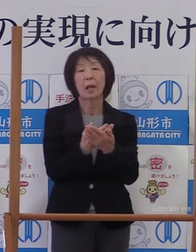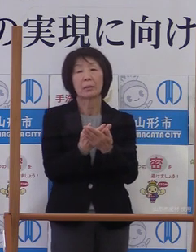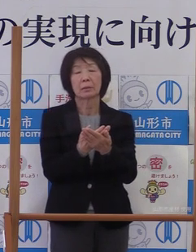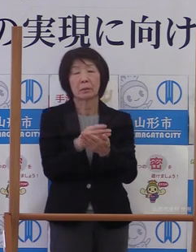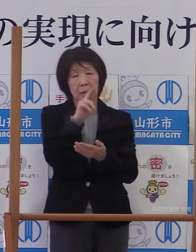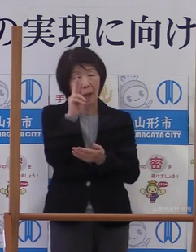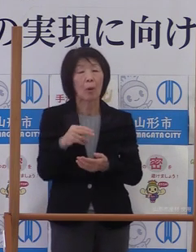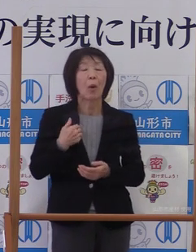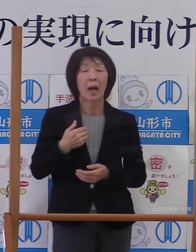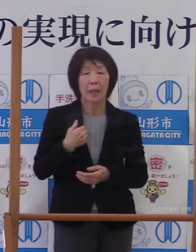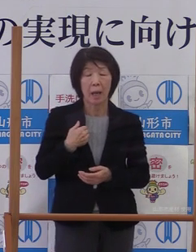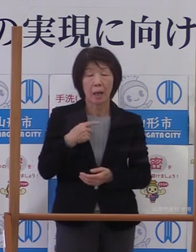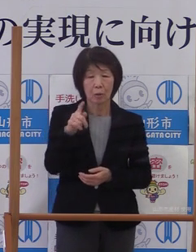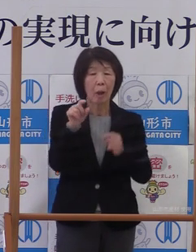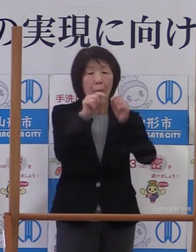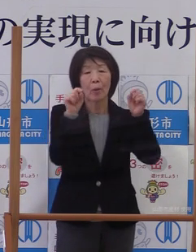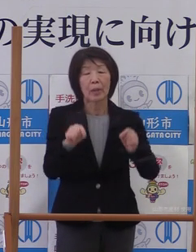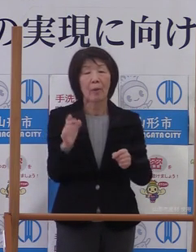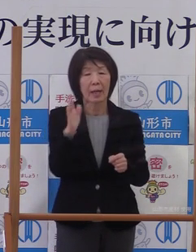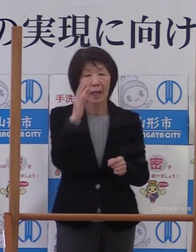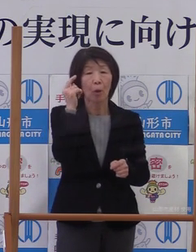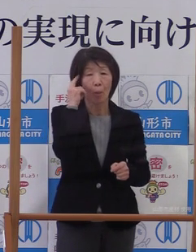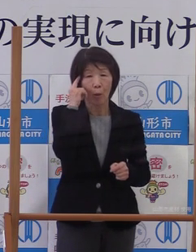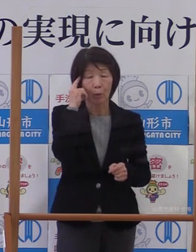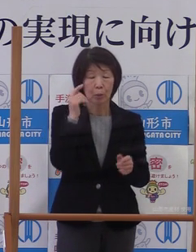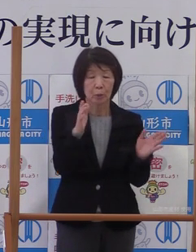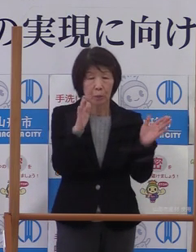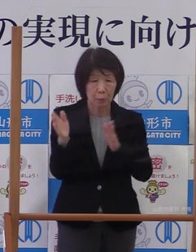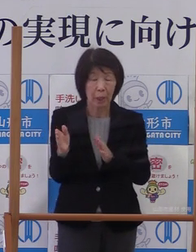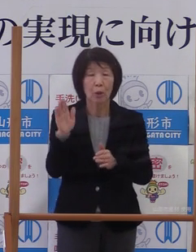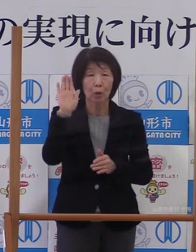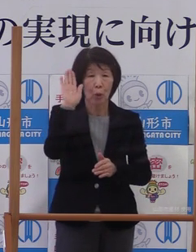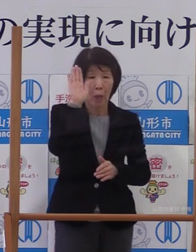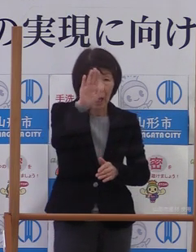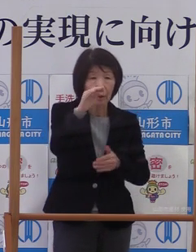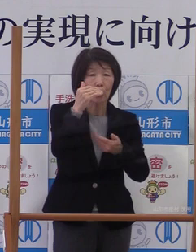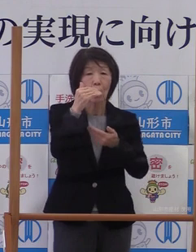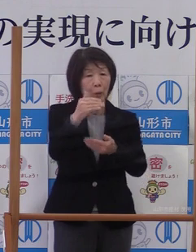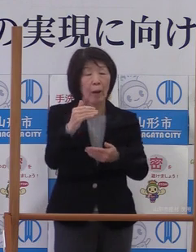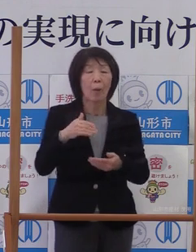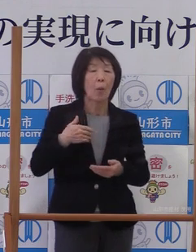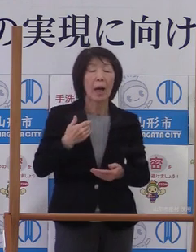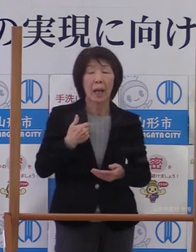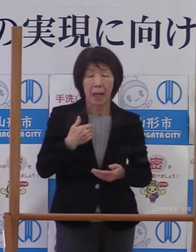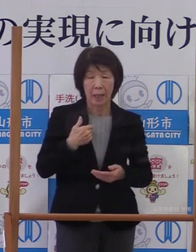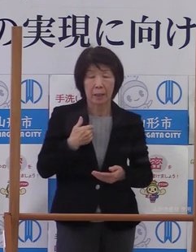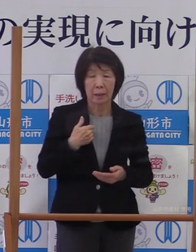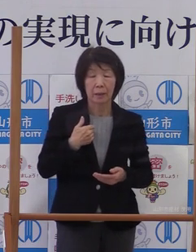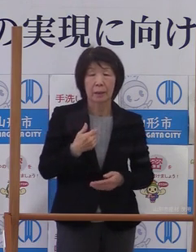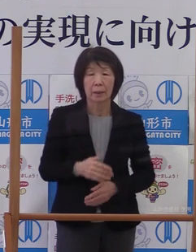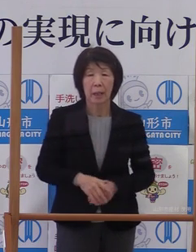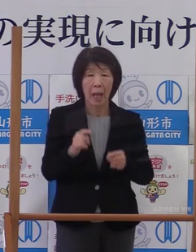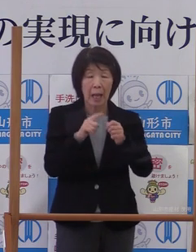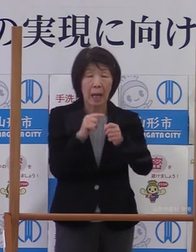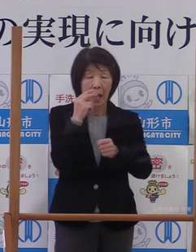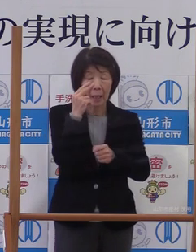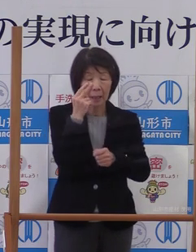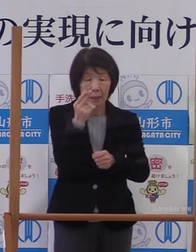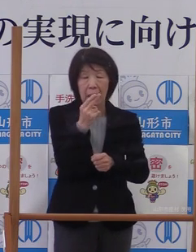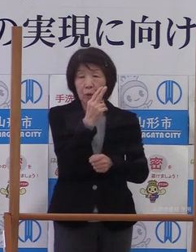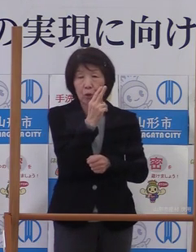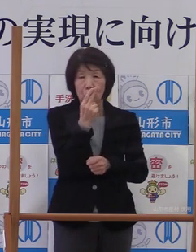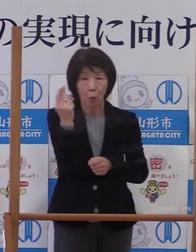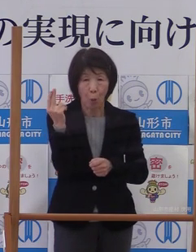ね、問題はないと思うんですけれども、ただその先は分かりませんので、この来年度